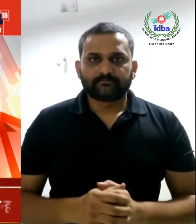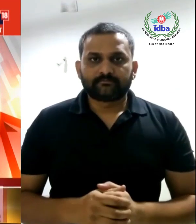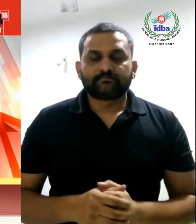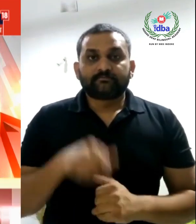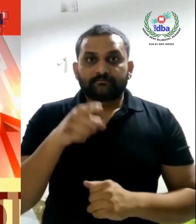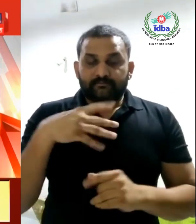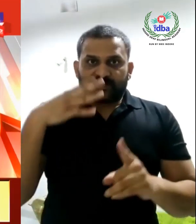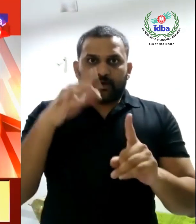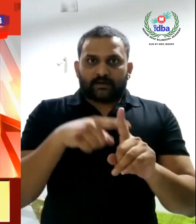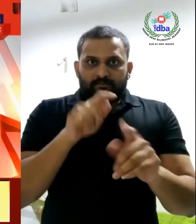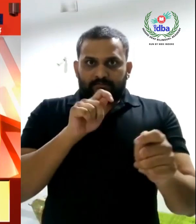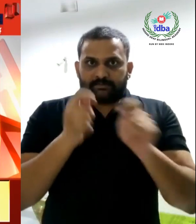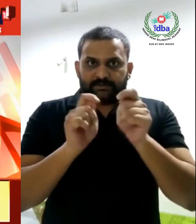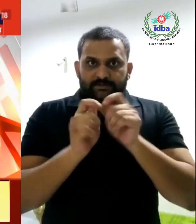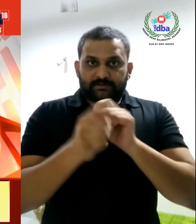इस महत्वपूर्ण संशोधन से